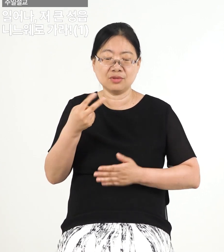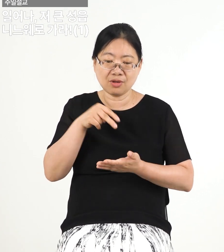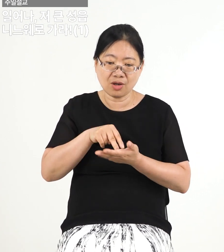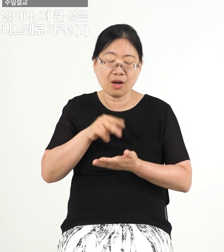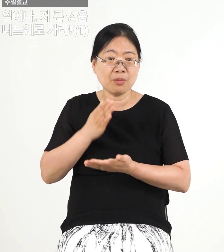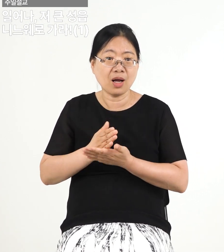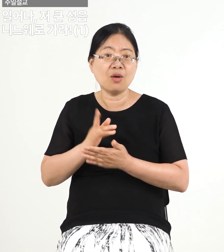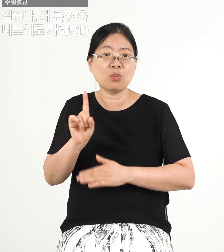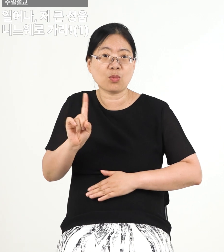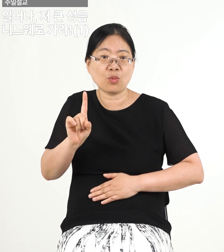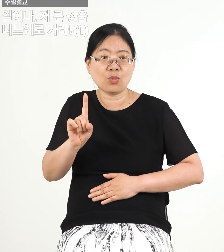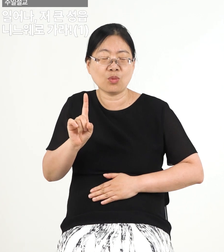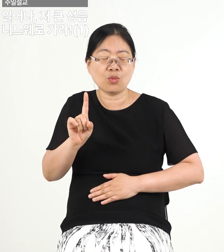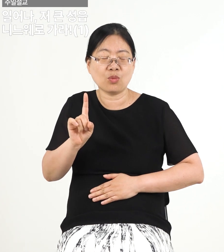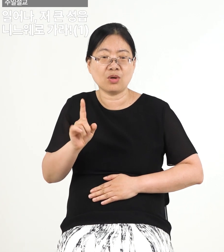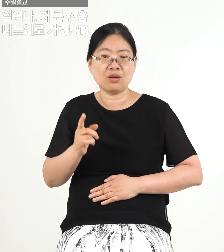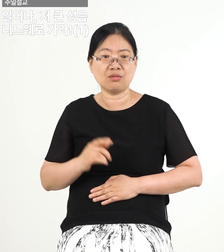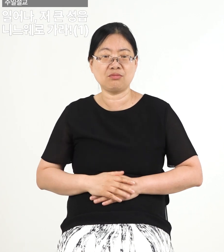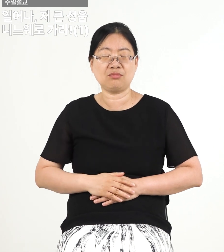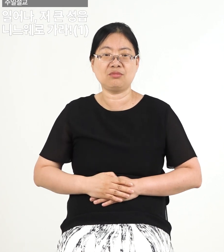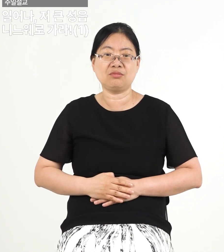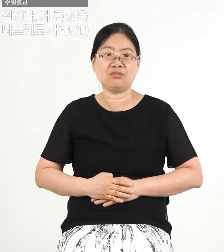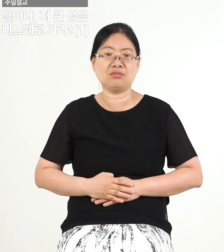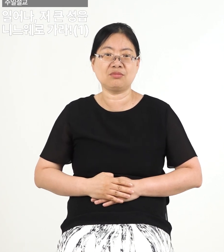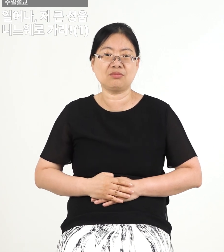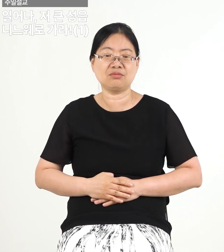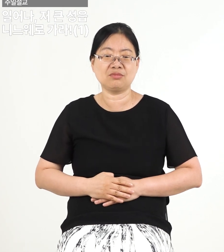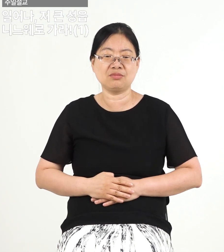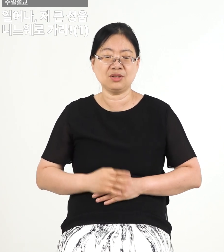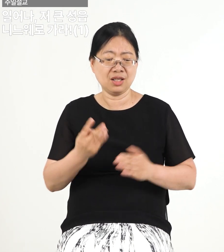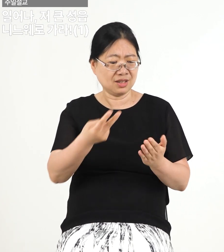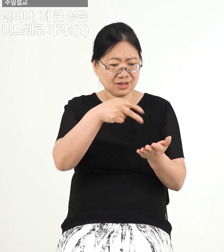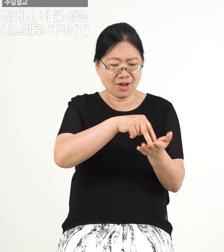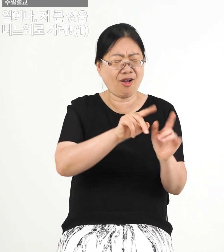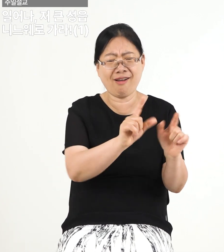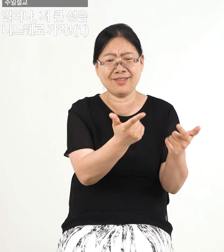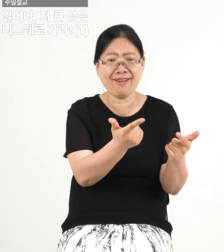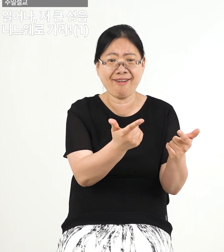일어났어요? 예? 안 일어났어요?